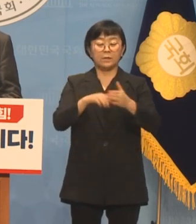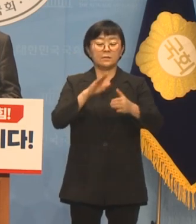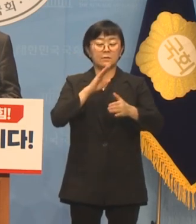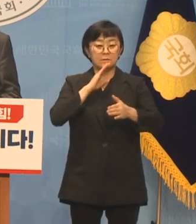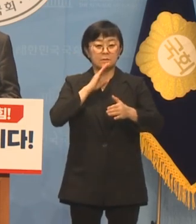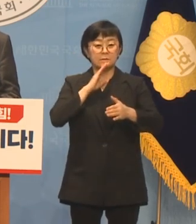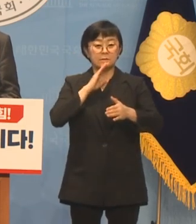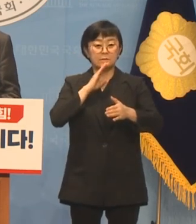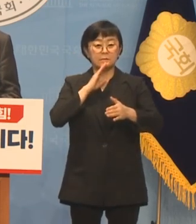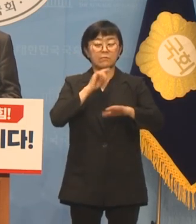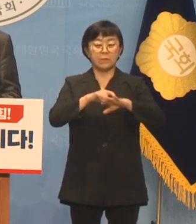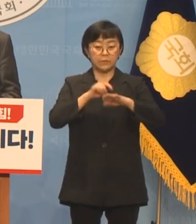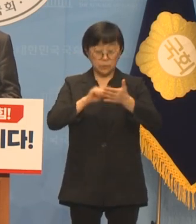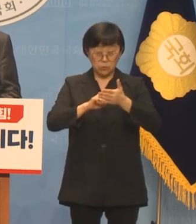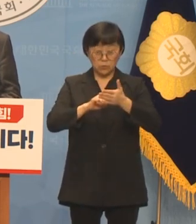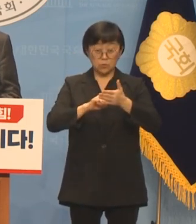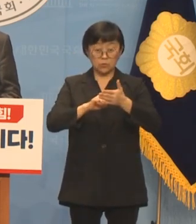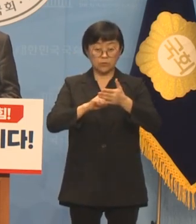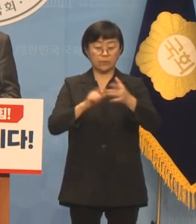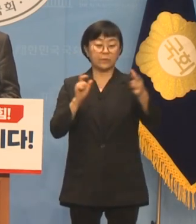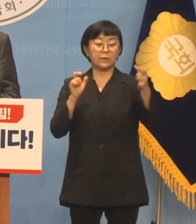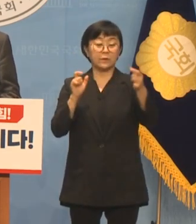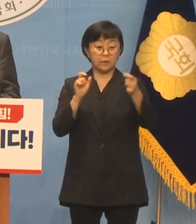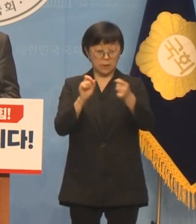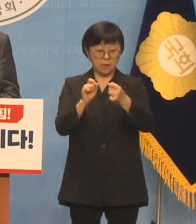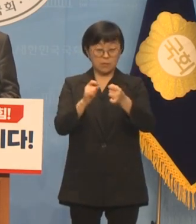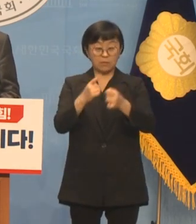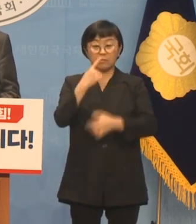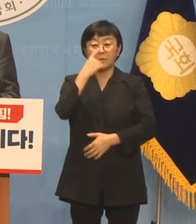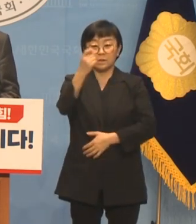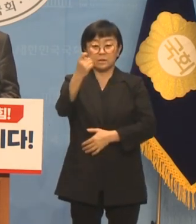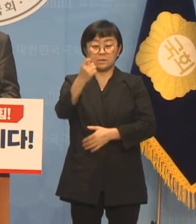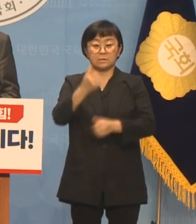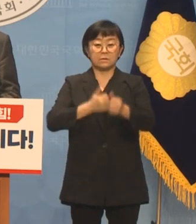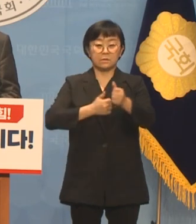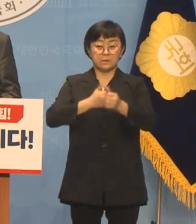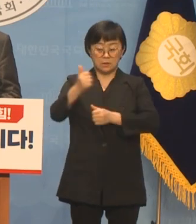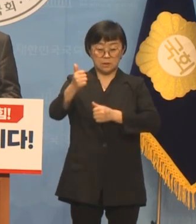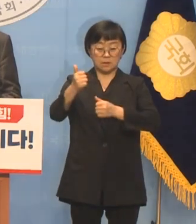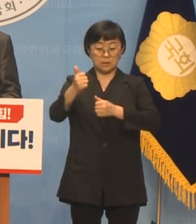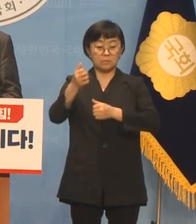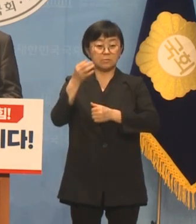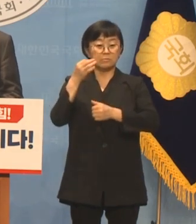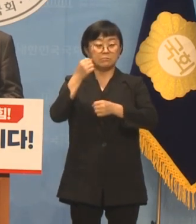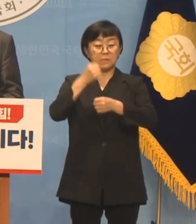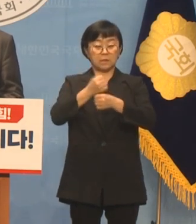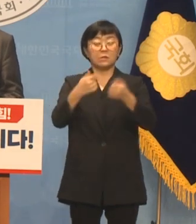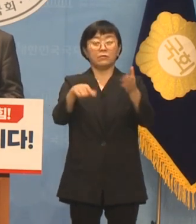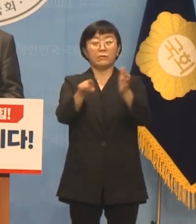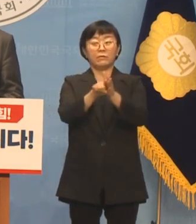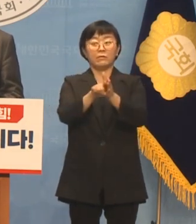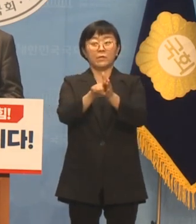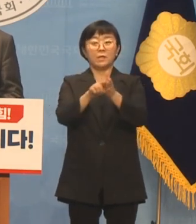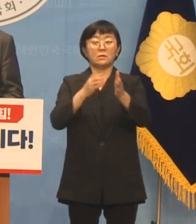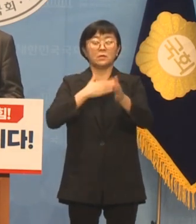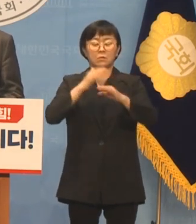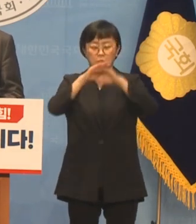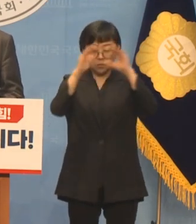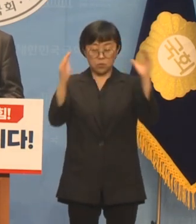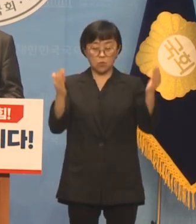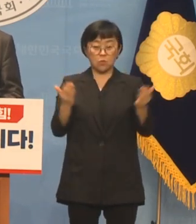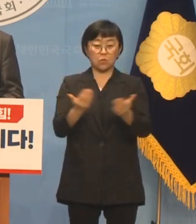진심으로 마음으로 다가가면서 멋진 승리의 드라마를 만들기 위해 저의